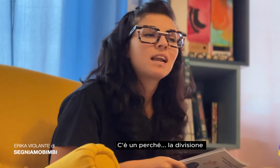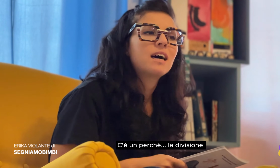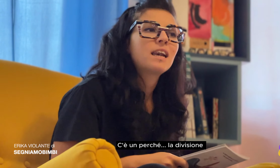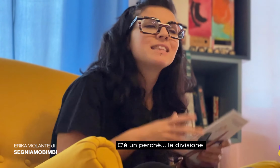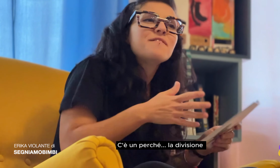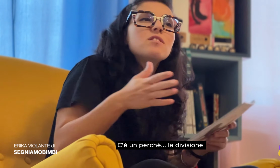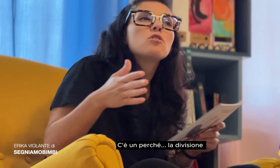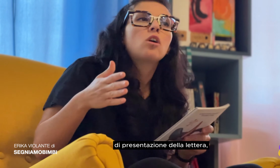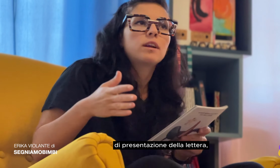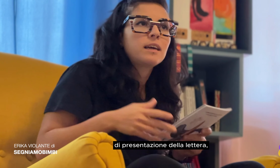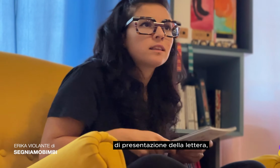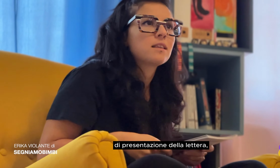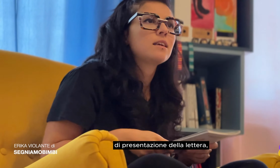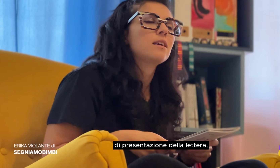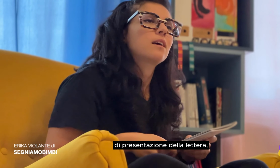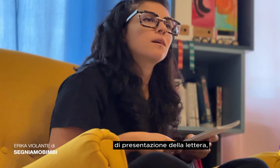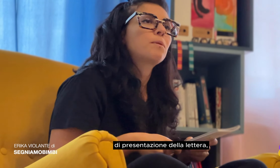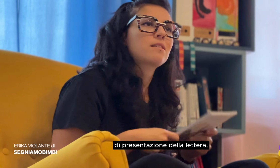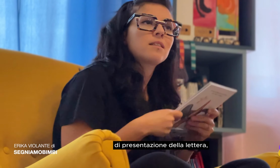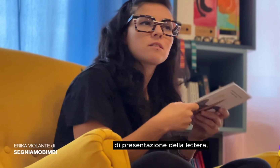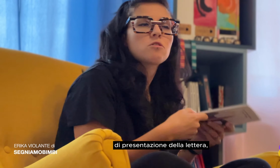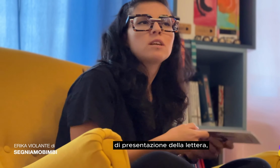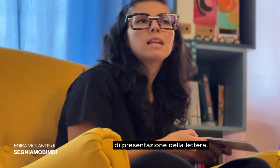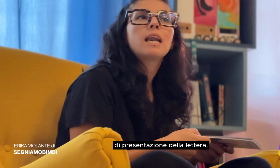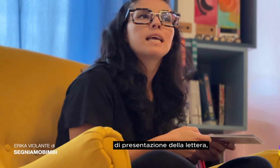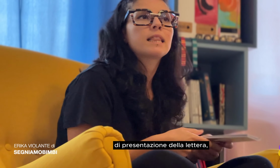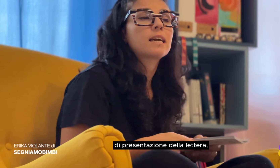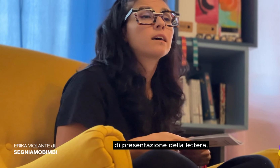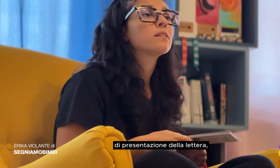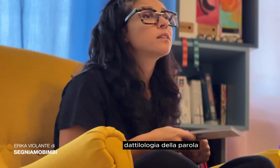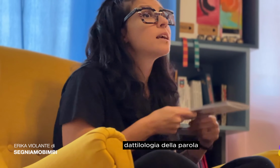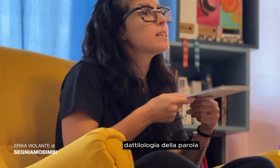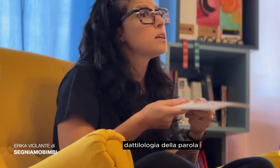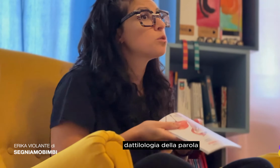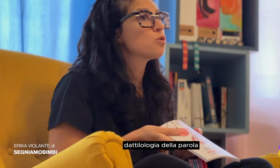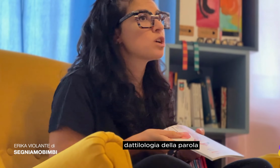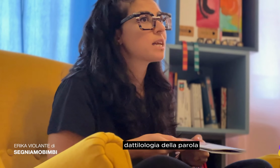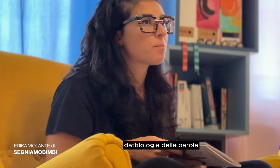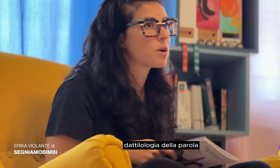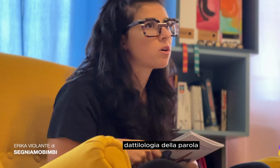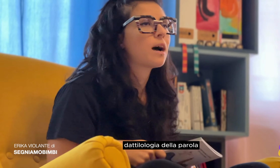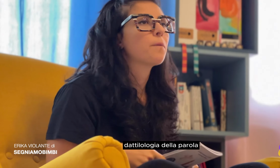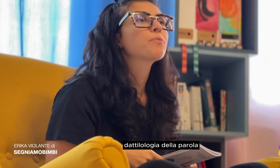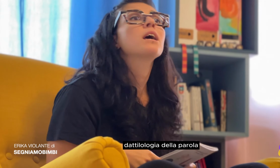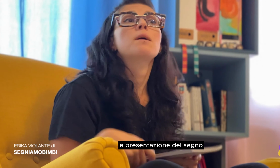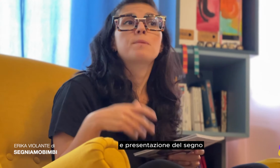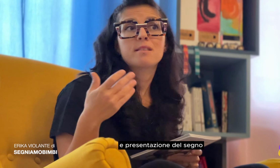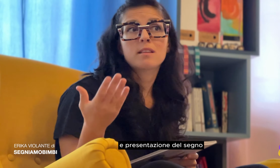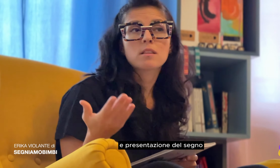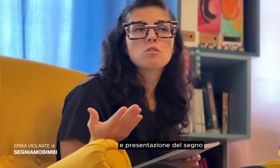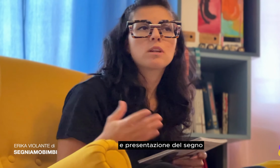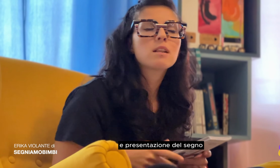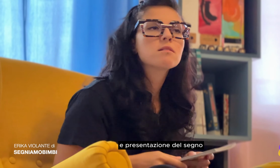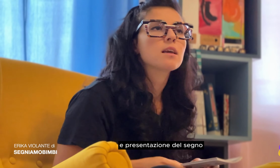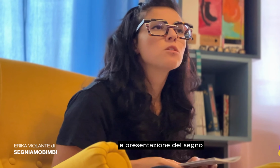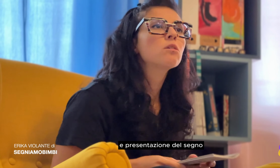La divisione di presentazione della lettera, dattilologia della parola e presentazione del segno